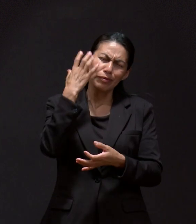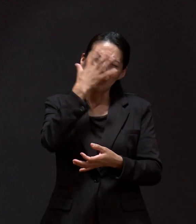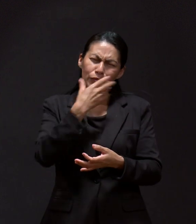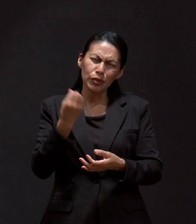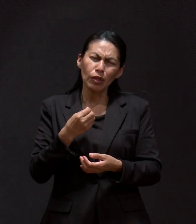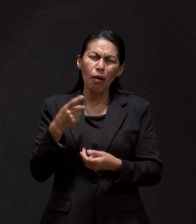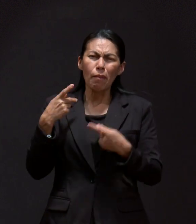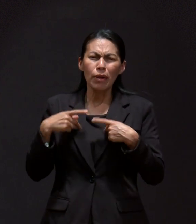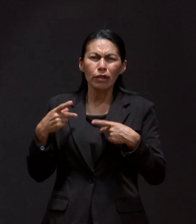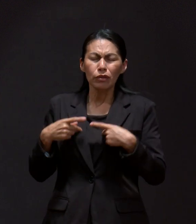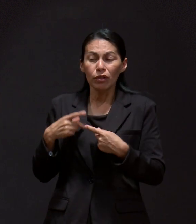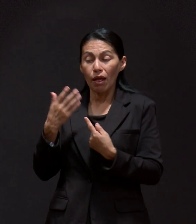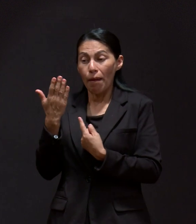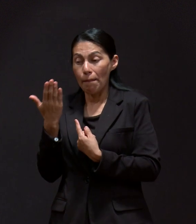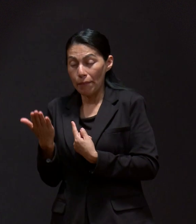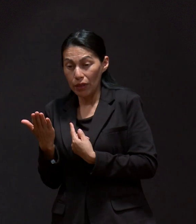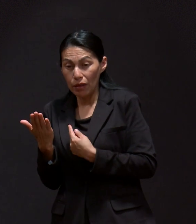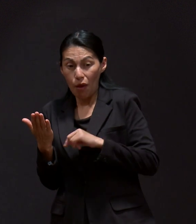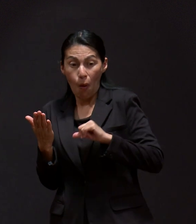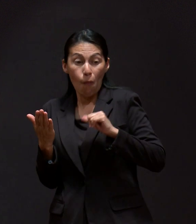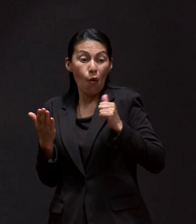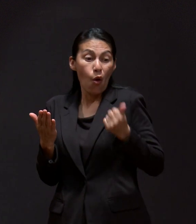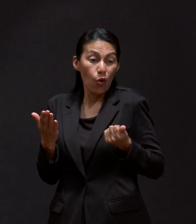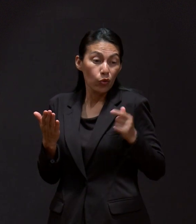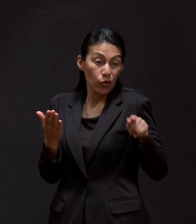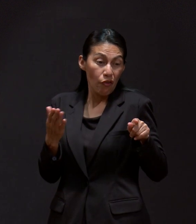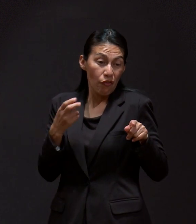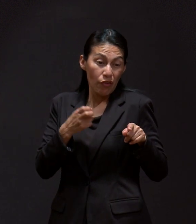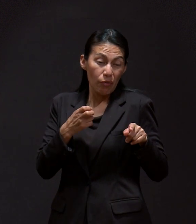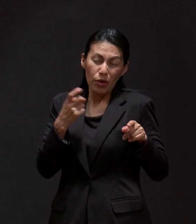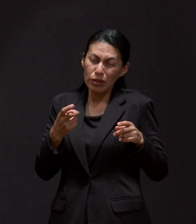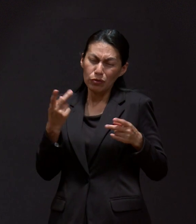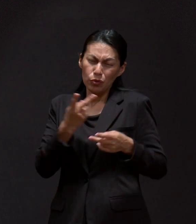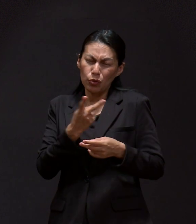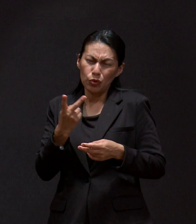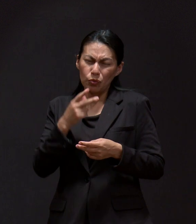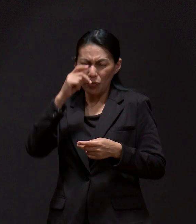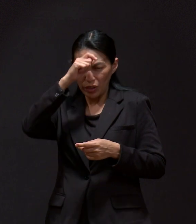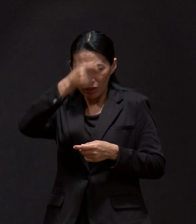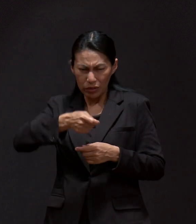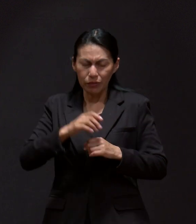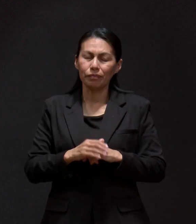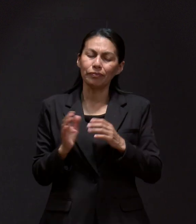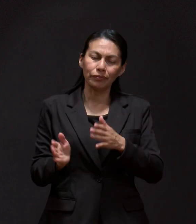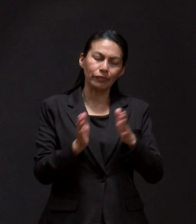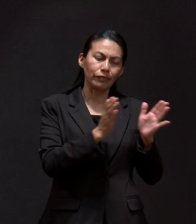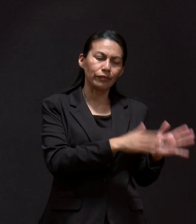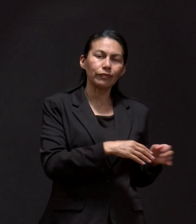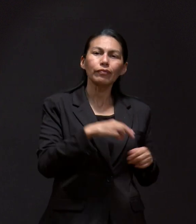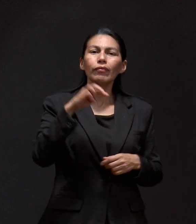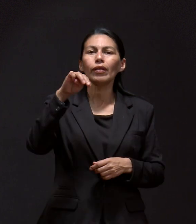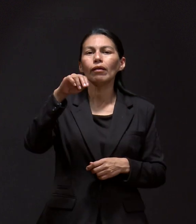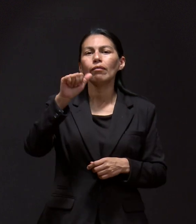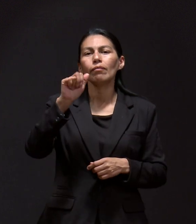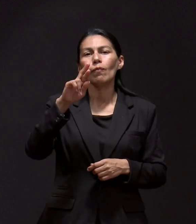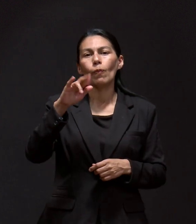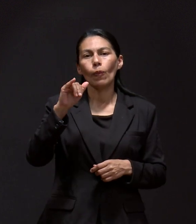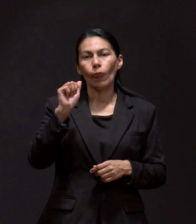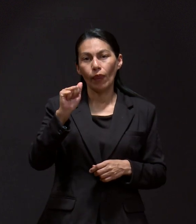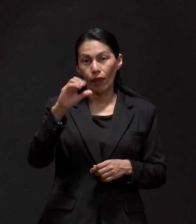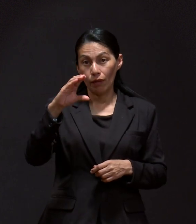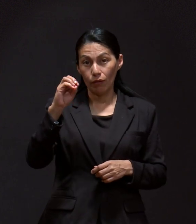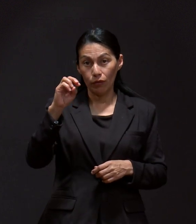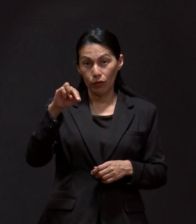que el que pide también recibe bendición de dios maría contreras por favor oren para que mis hijos